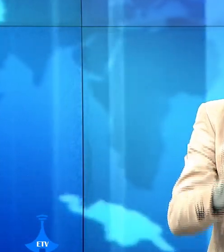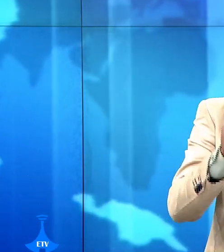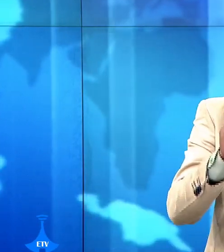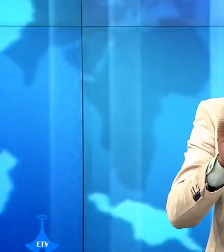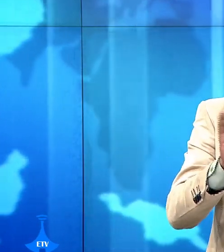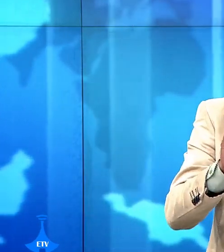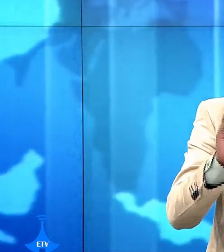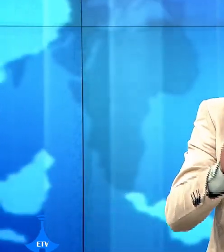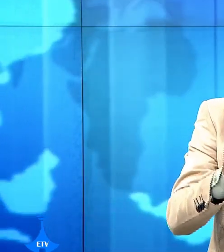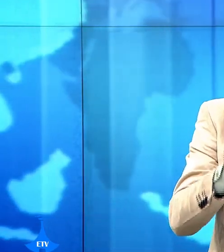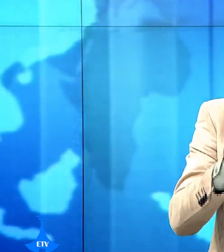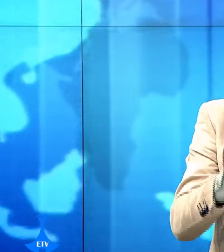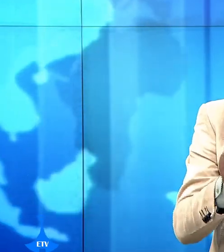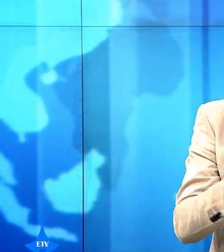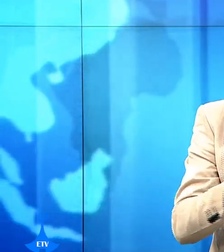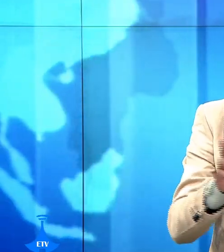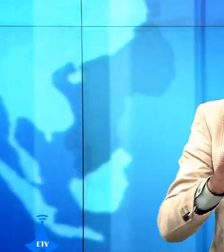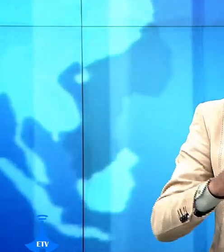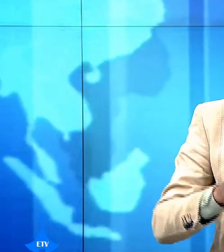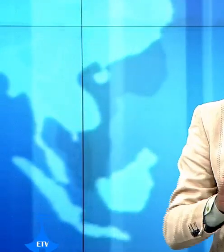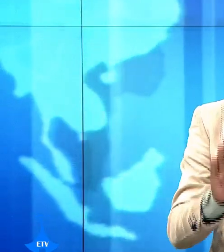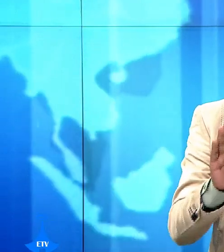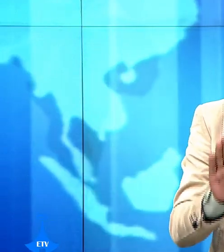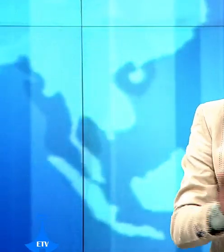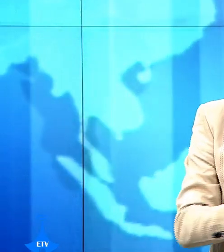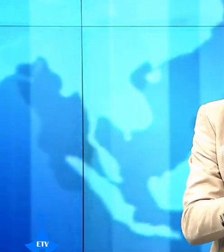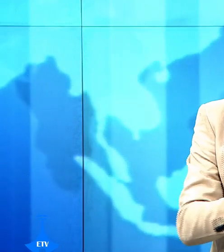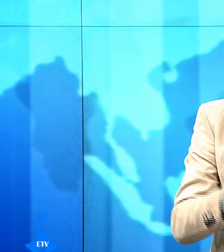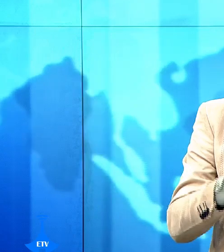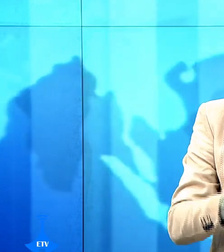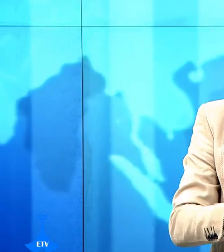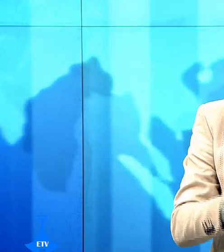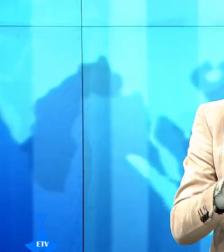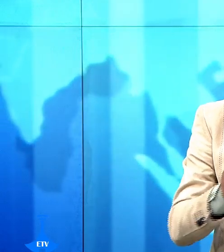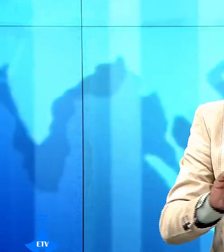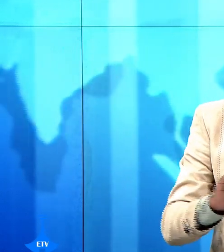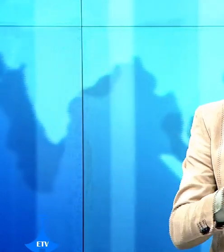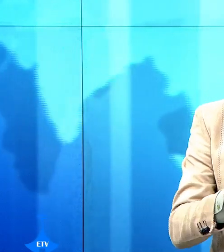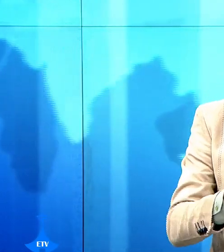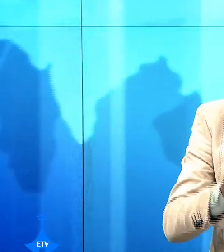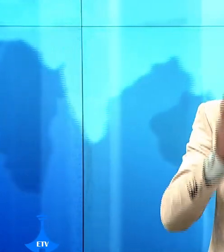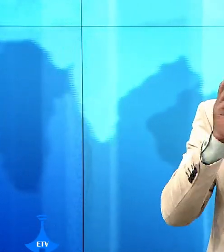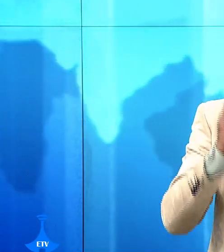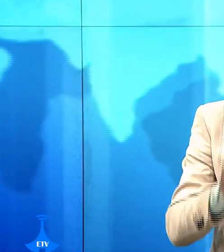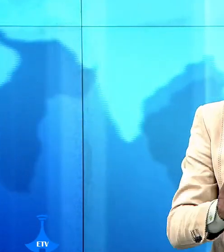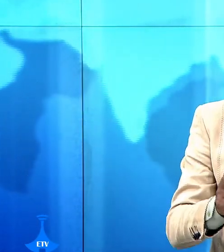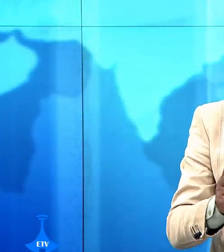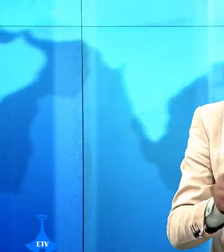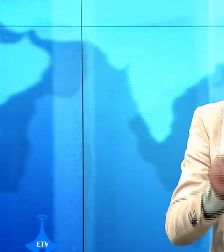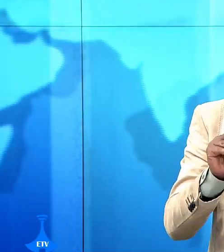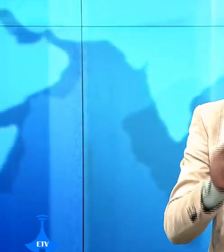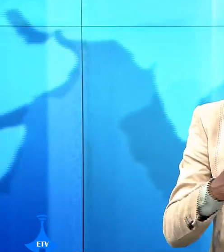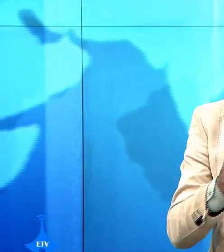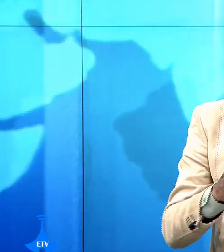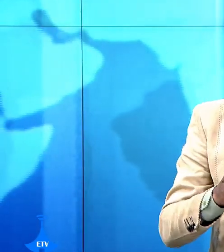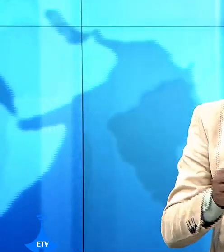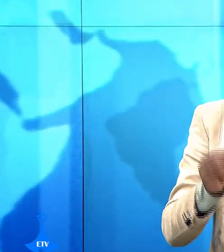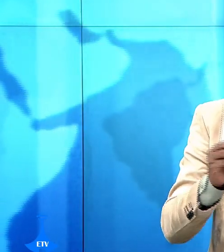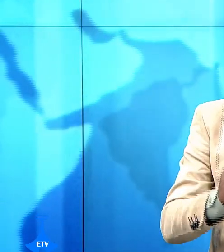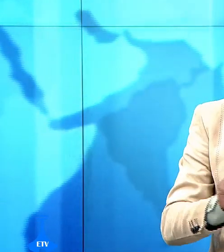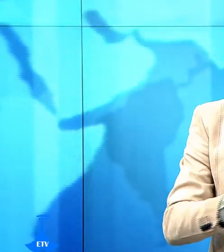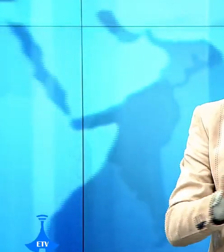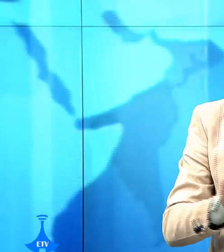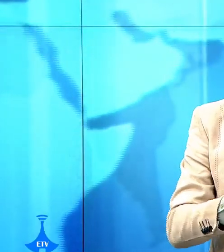በመጨረሻ የመንካሰበት የድቻ ባህል በሸገር ከተማ ክፍለ ከተማ ተከበረ። በዚህ